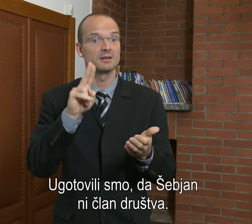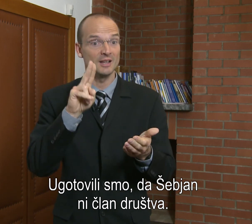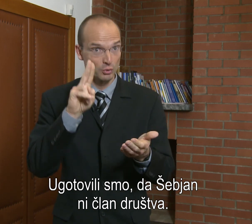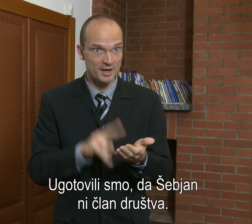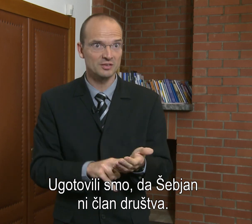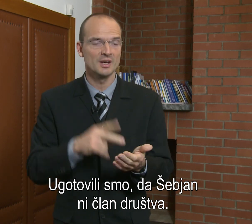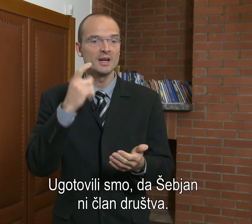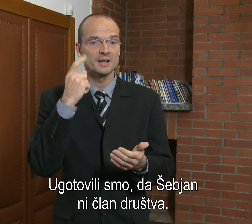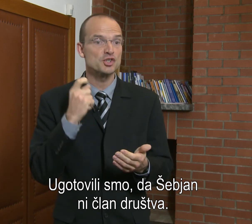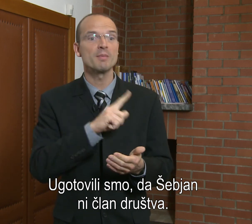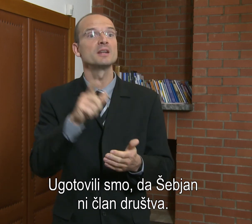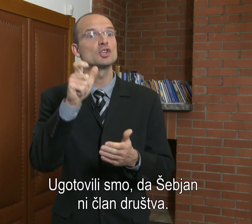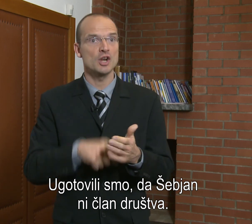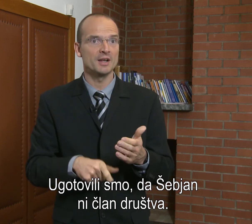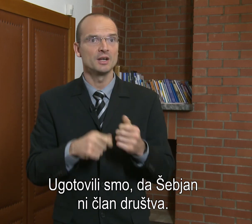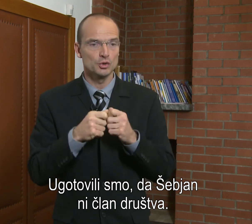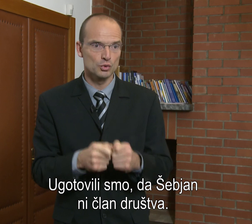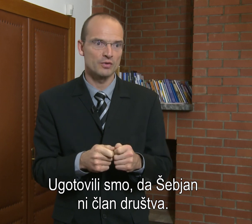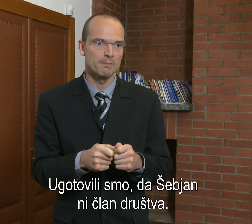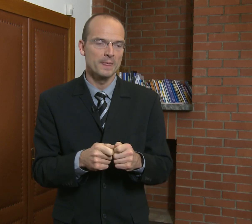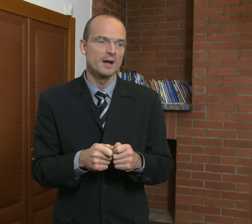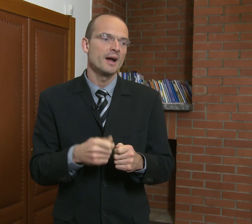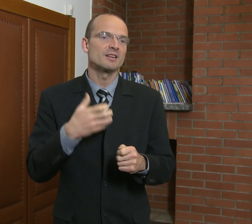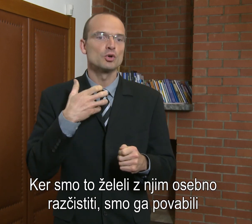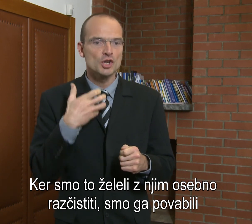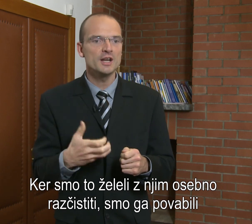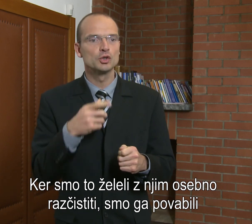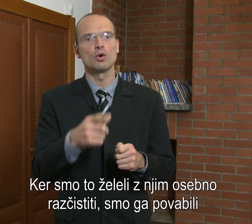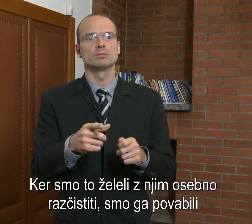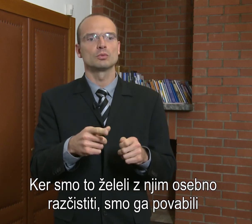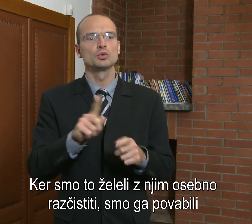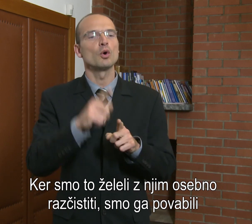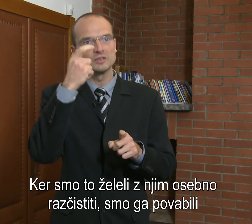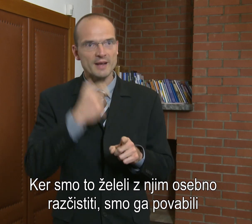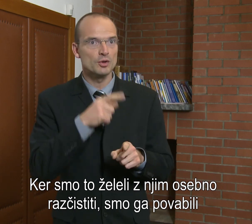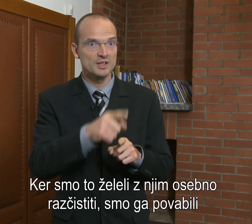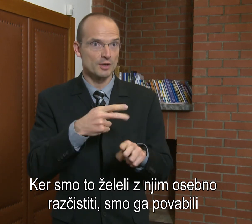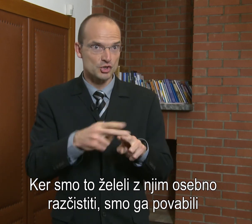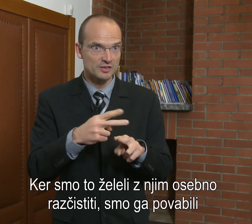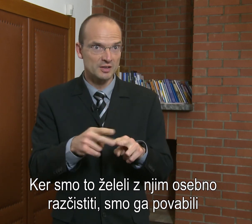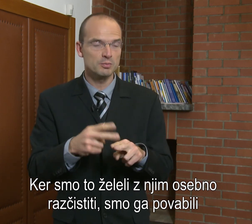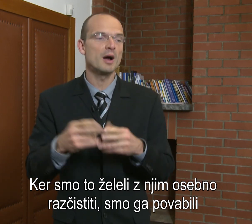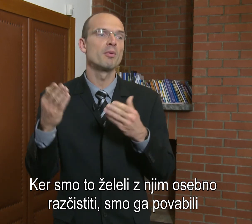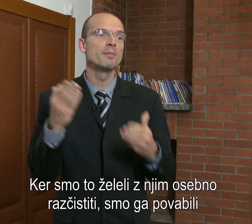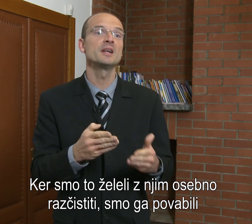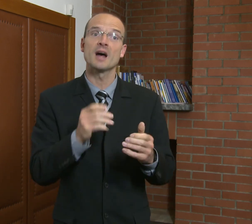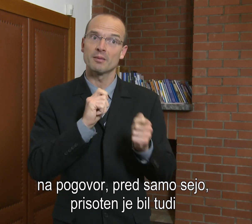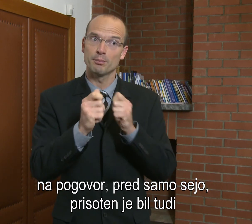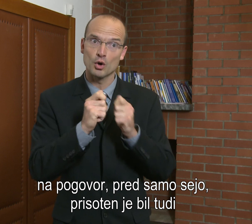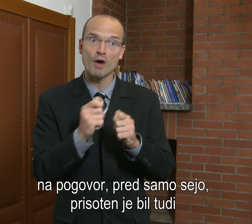to res, da Šebjan ni član društva. Ker smo želeli to tudi osebno z njim razčistiti, smo ga povabili na pogovor